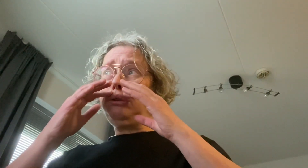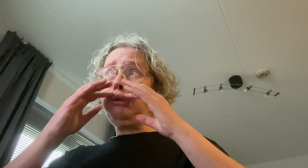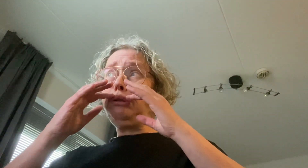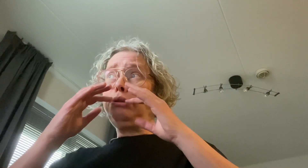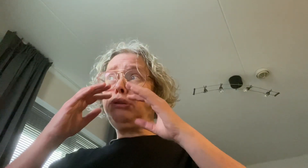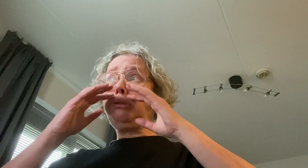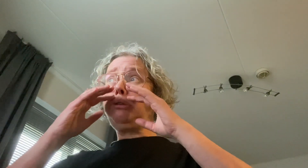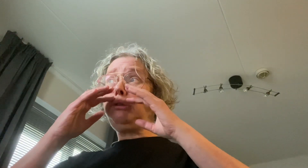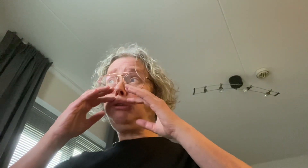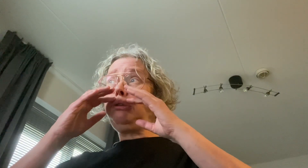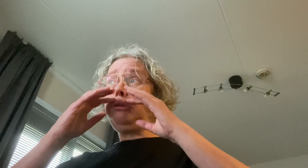oeh.